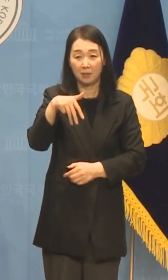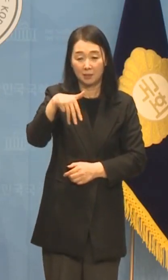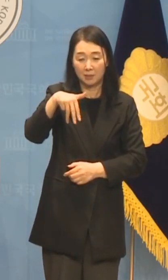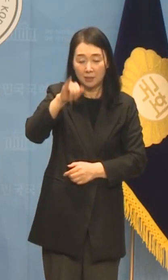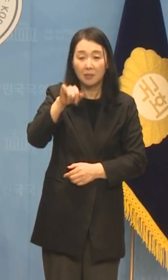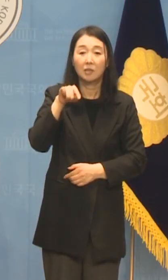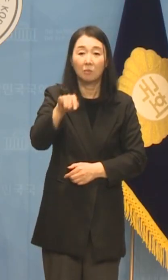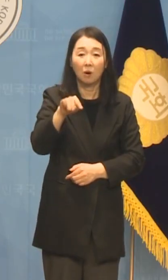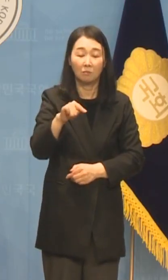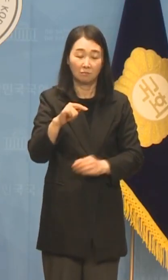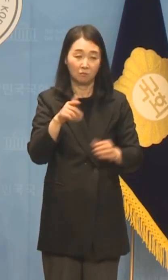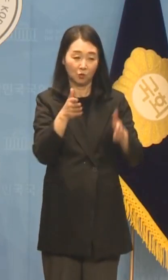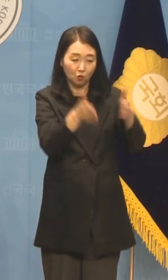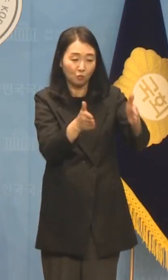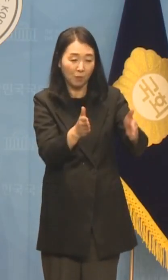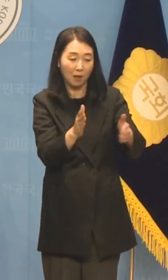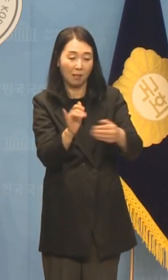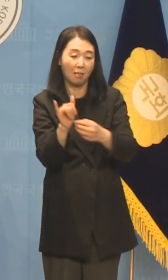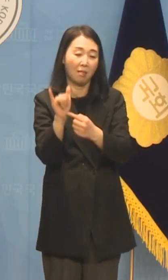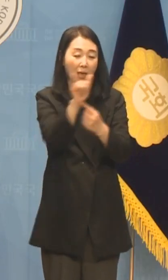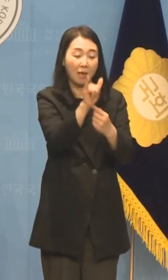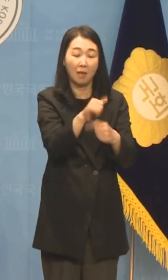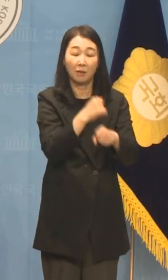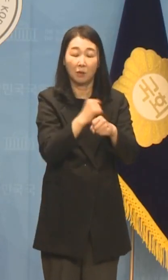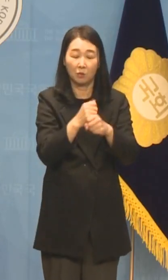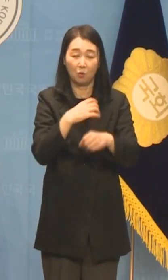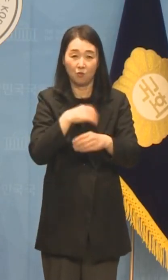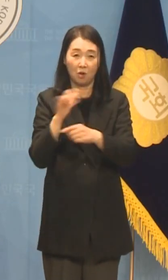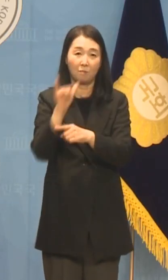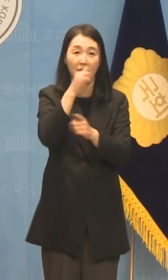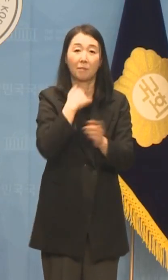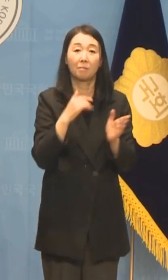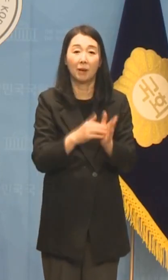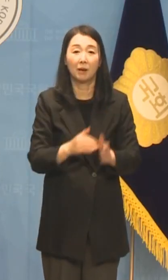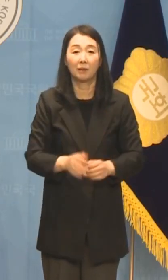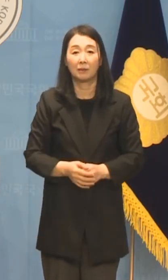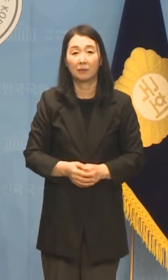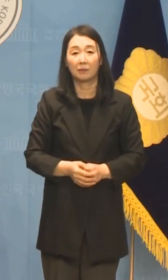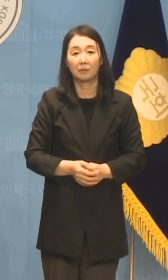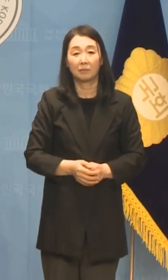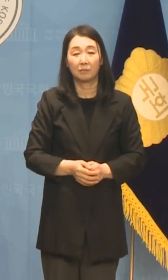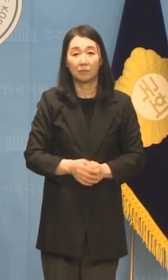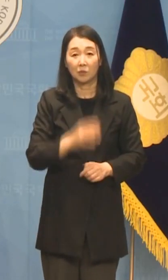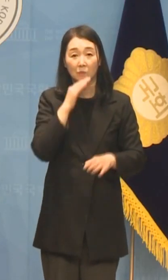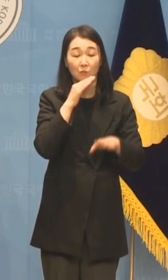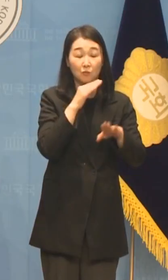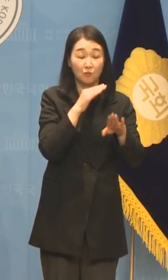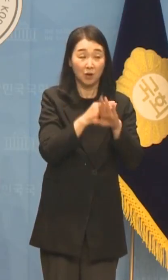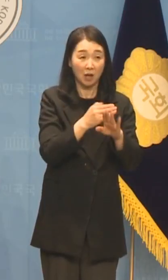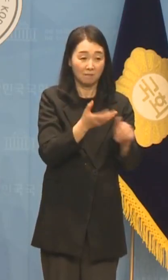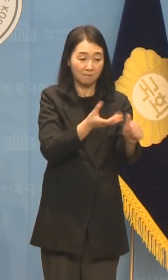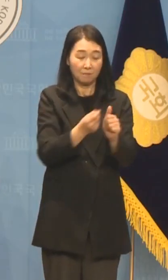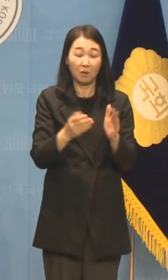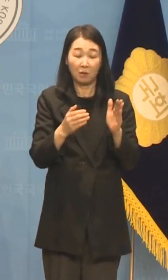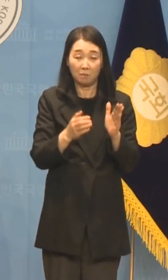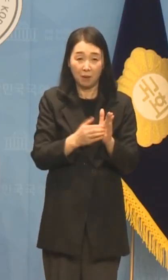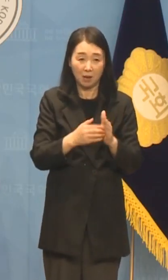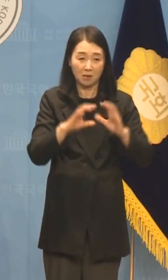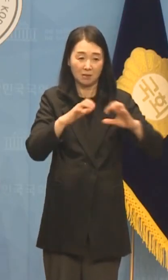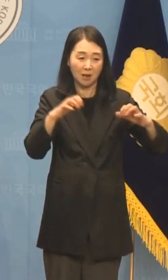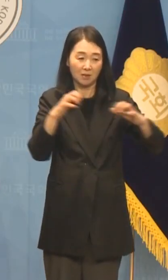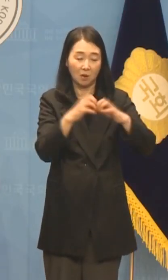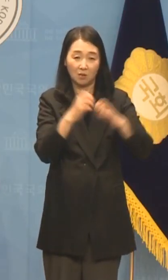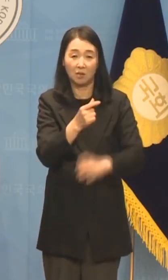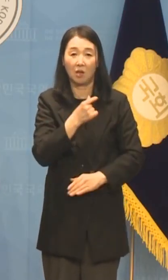한계선에 노출시키며 위협 비행에 나섰던 것입니다. 북한을 끌어들여 국지전을